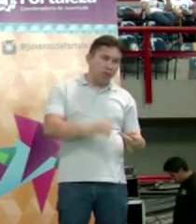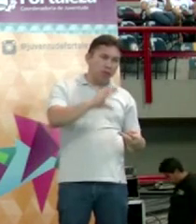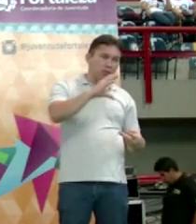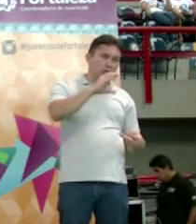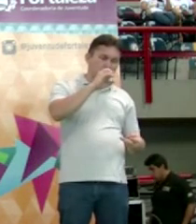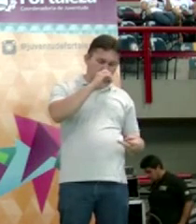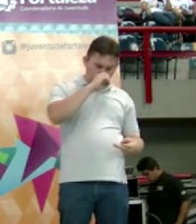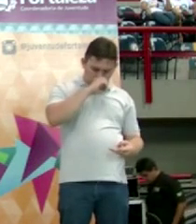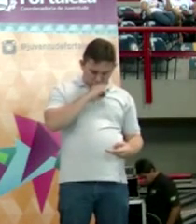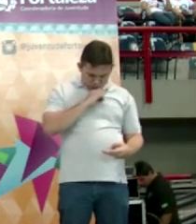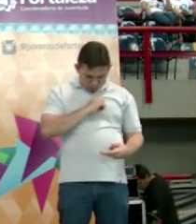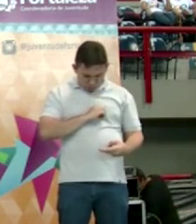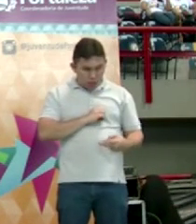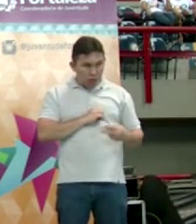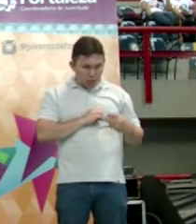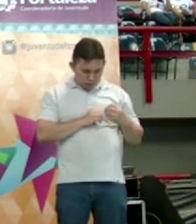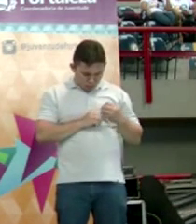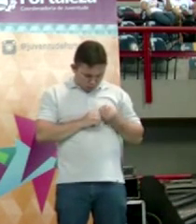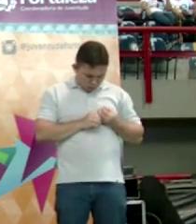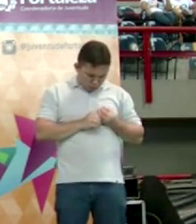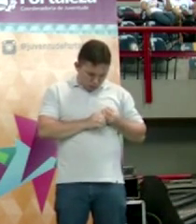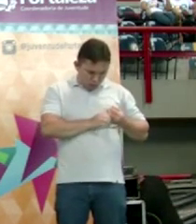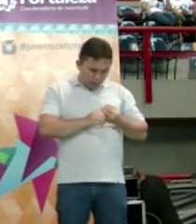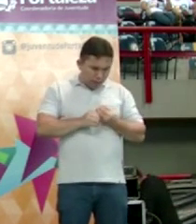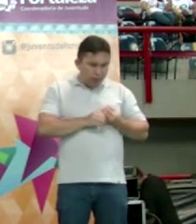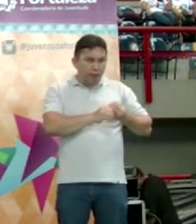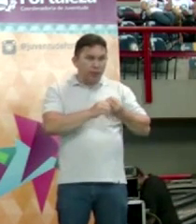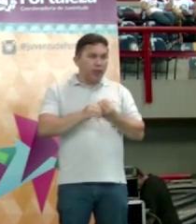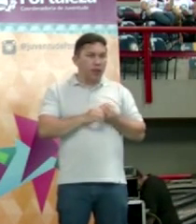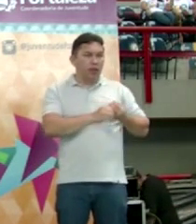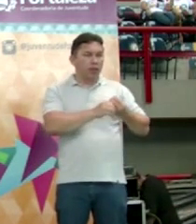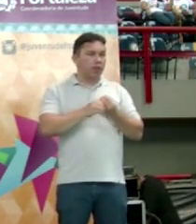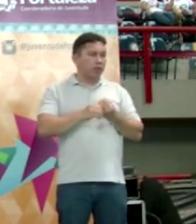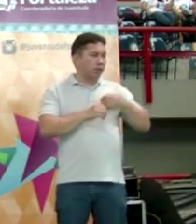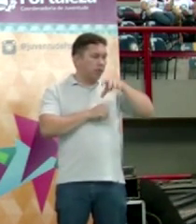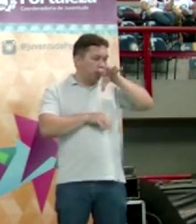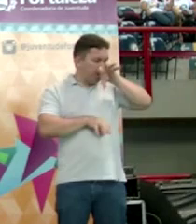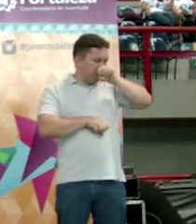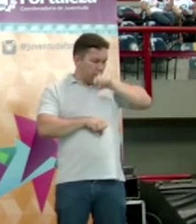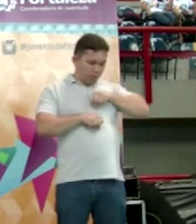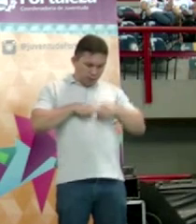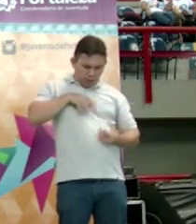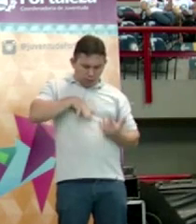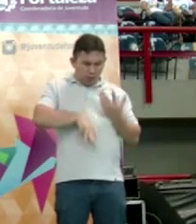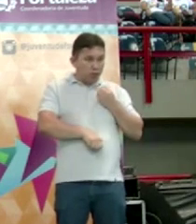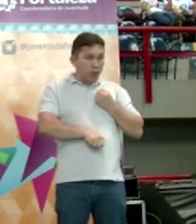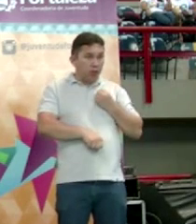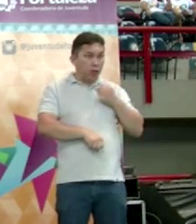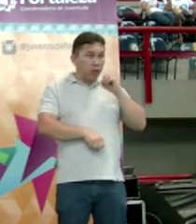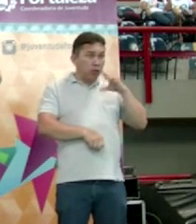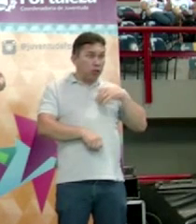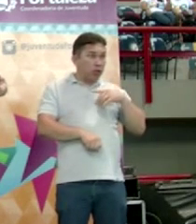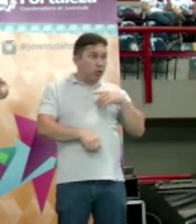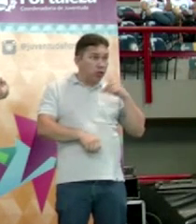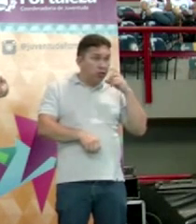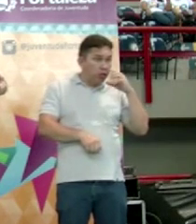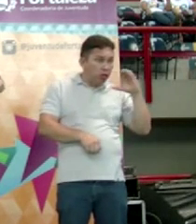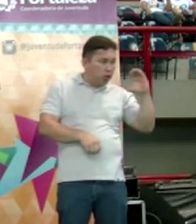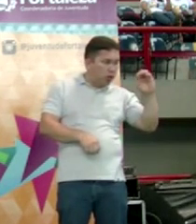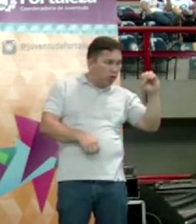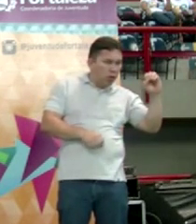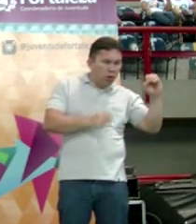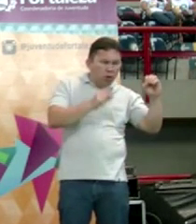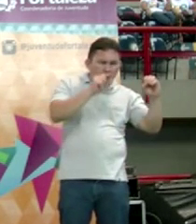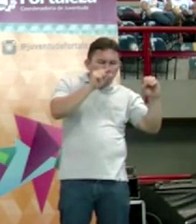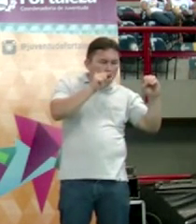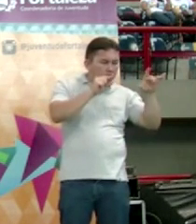liga à hemoglobina, a hemoglobina não consegue transportar os gases da respiração celular. Mas se você respirar só uma determinada